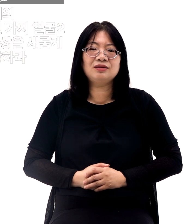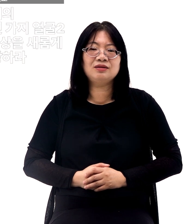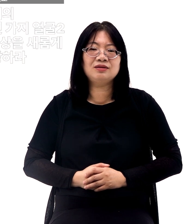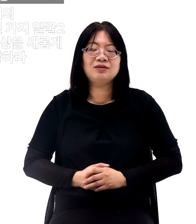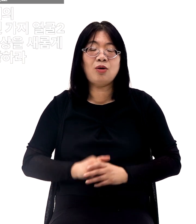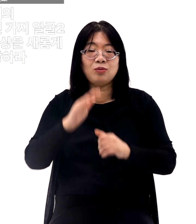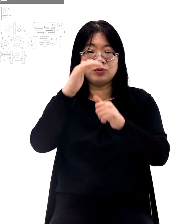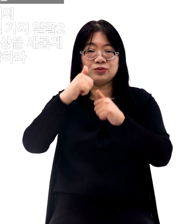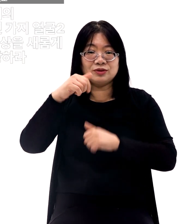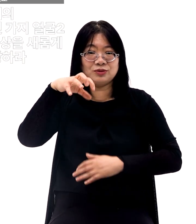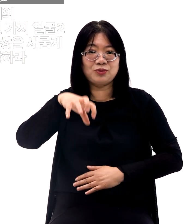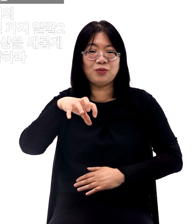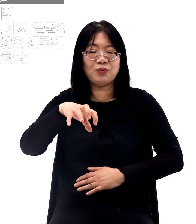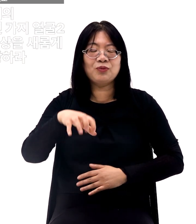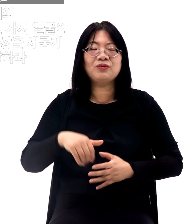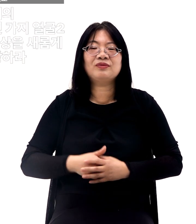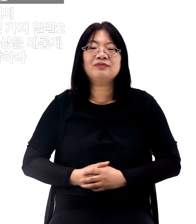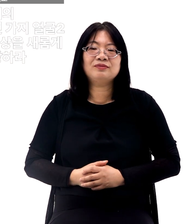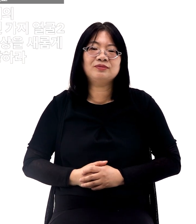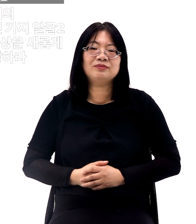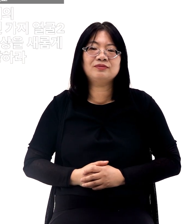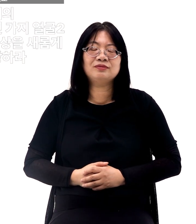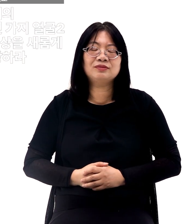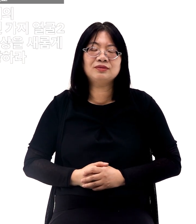부르신 곳에서